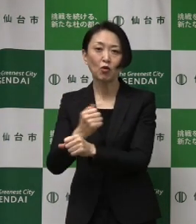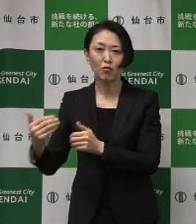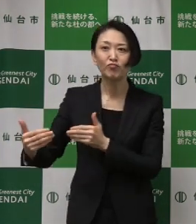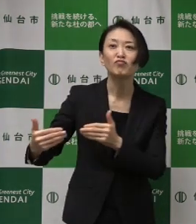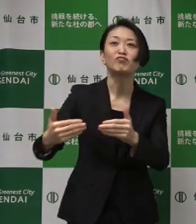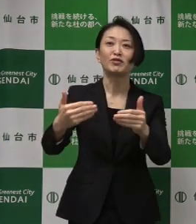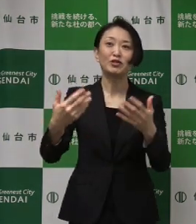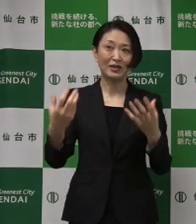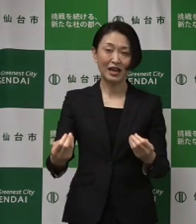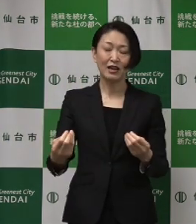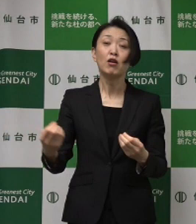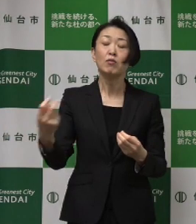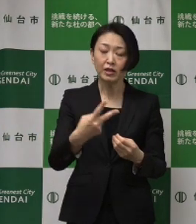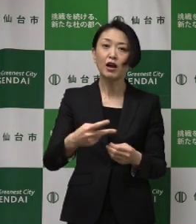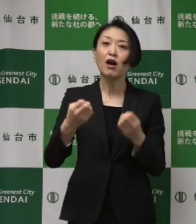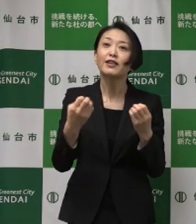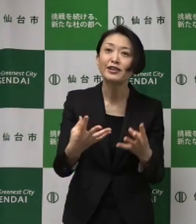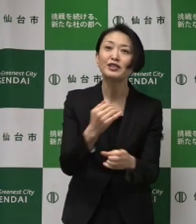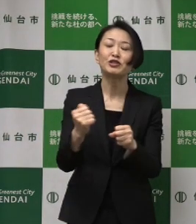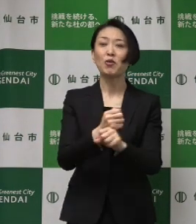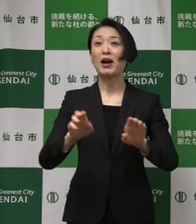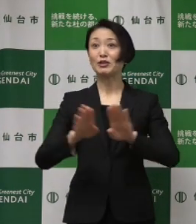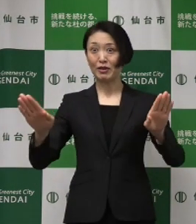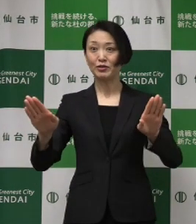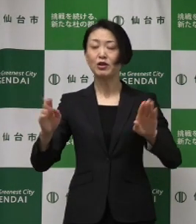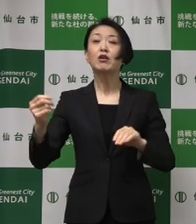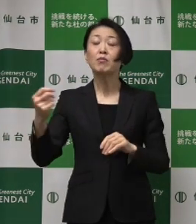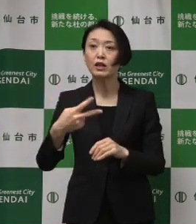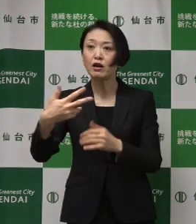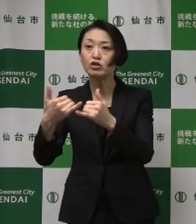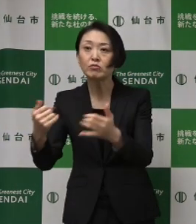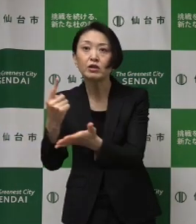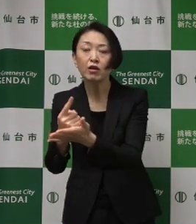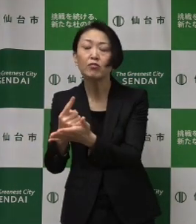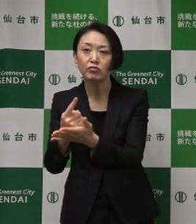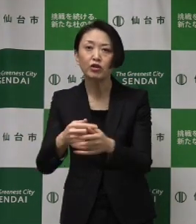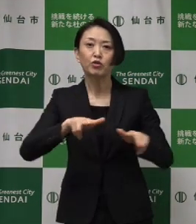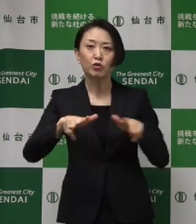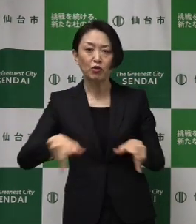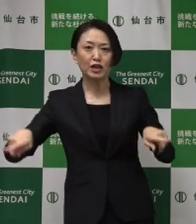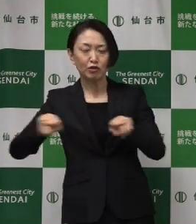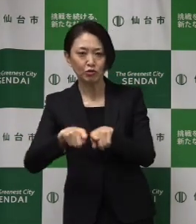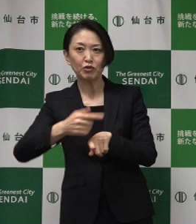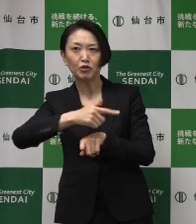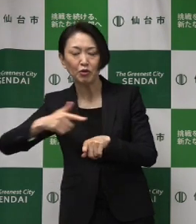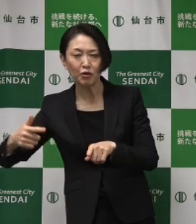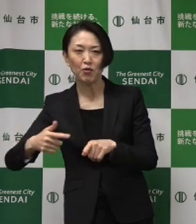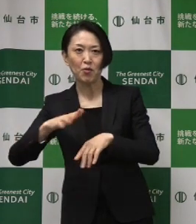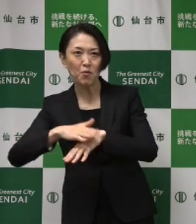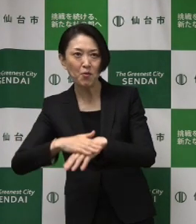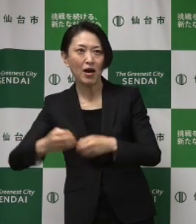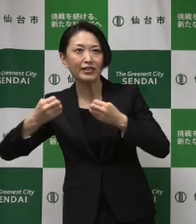められたり、あるいは何でしょう、行政も巻き込んでさまざまなものを獲得してこられた町でもあ